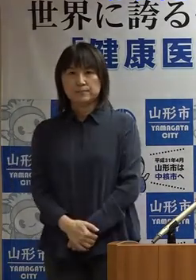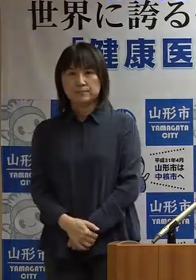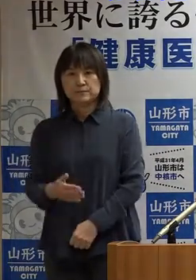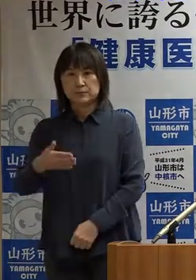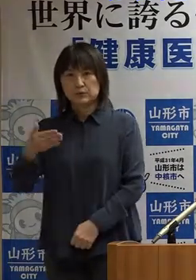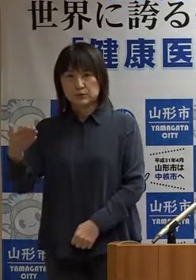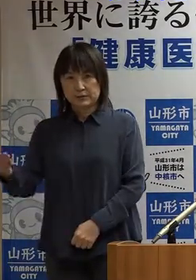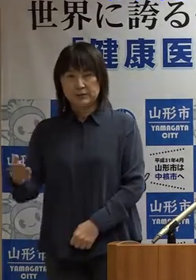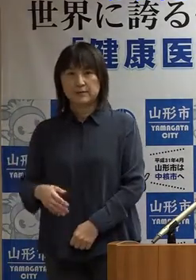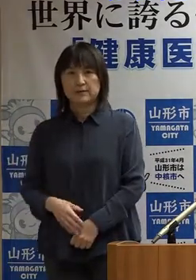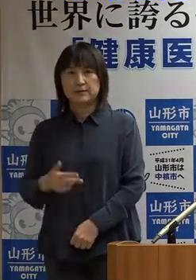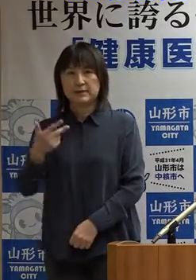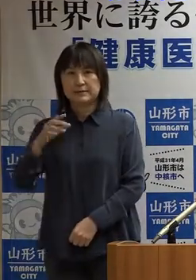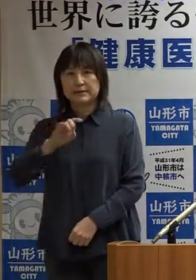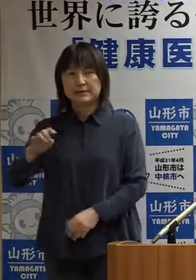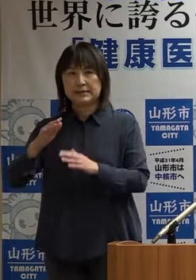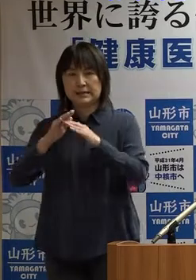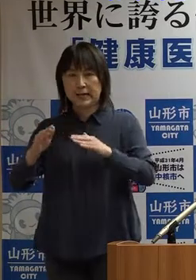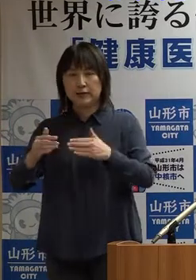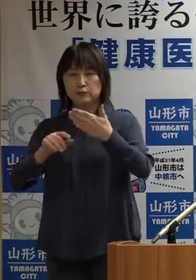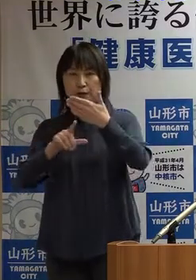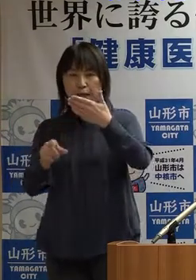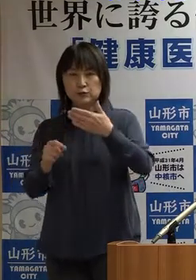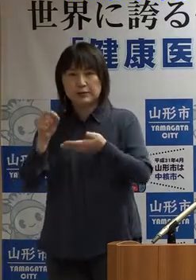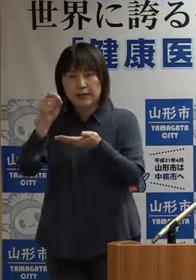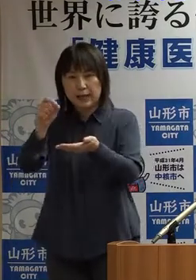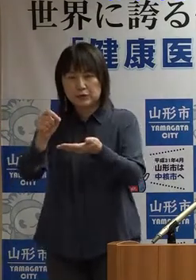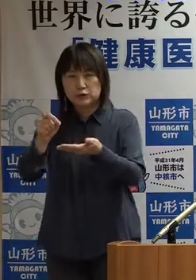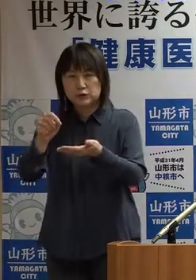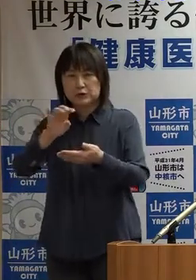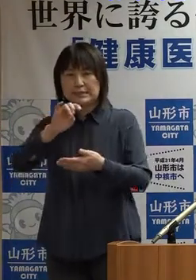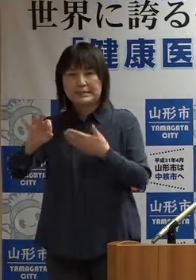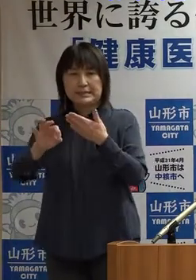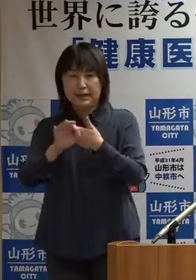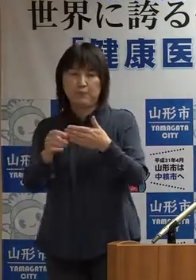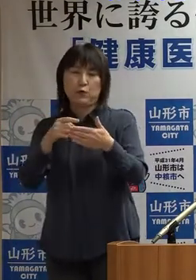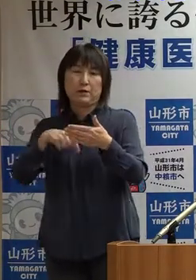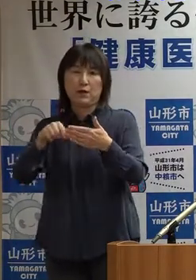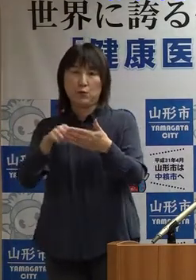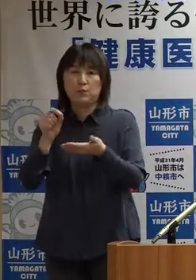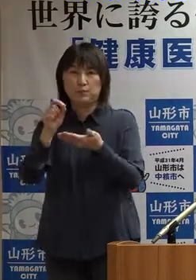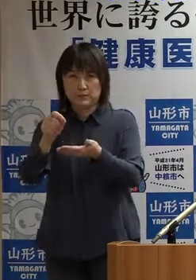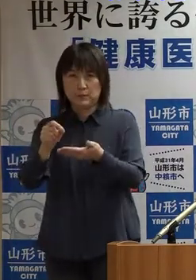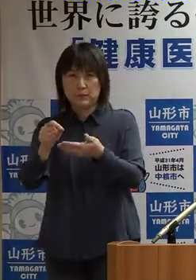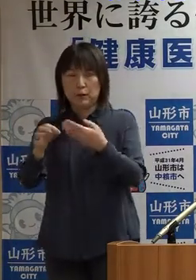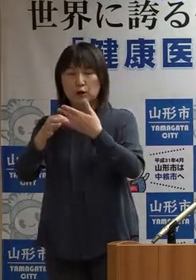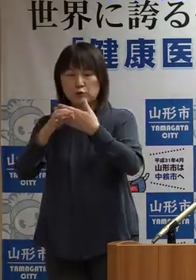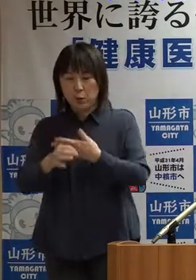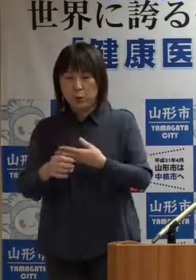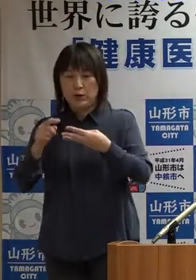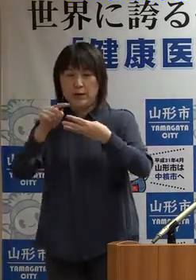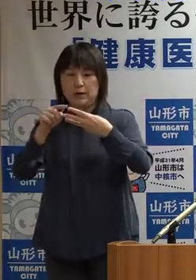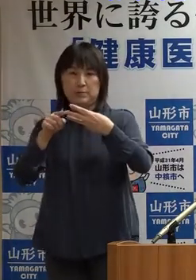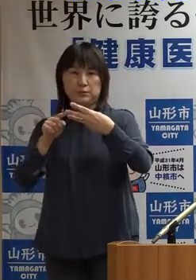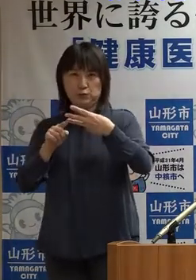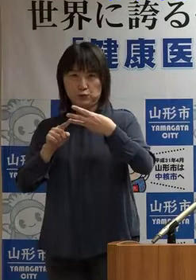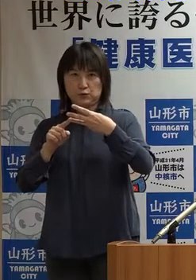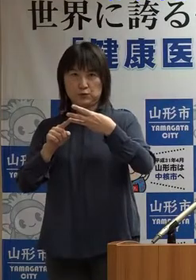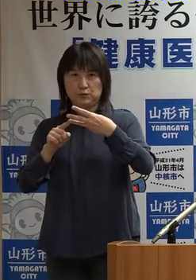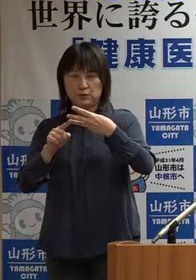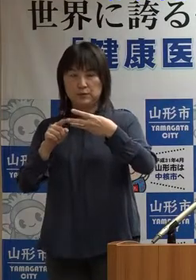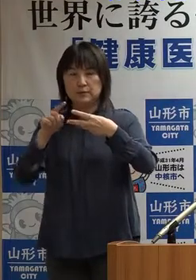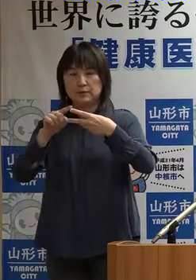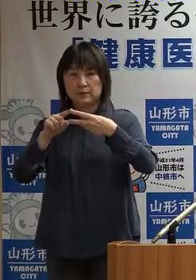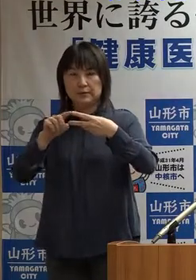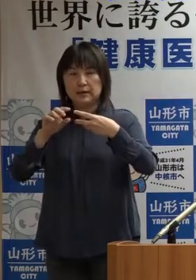続きまして、市議会9月定例会の提出議案の概要について申し上げます。条例が3件でございます。